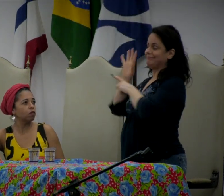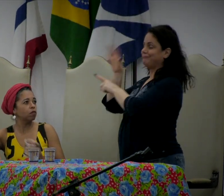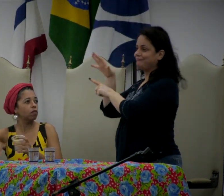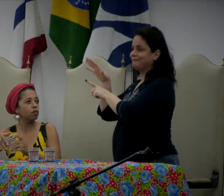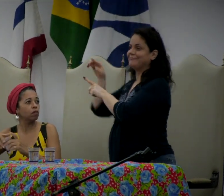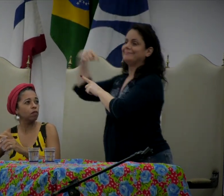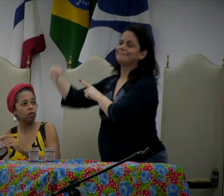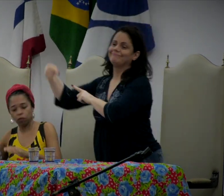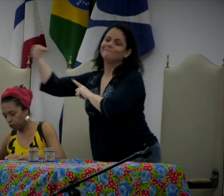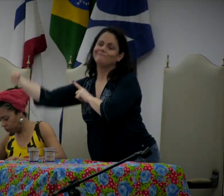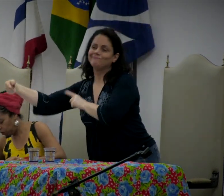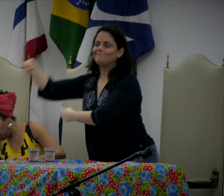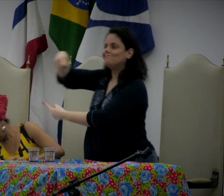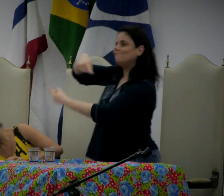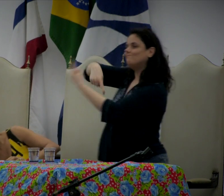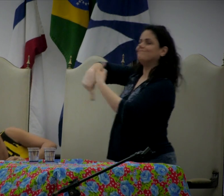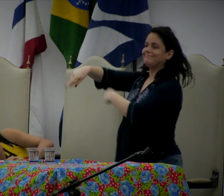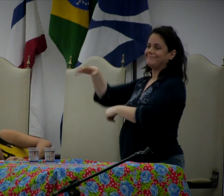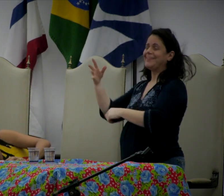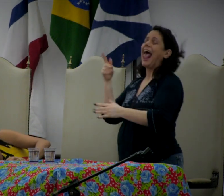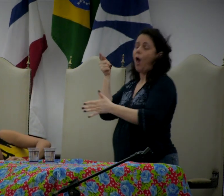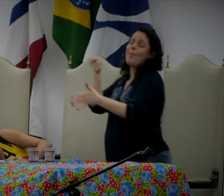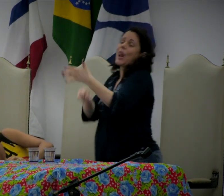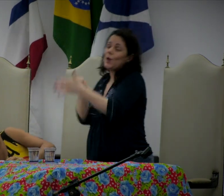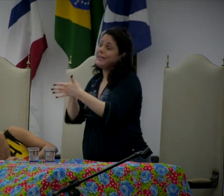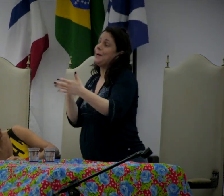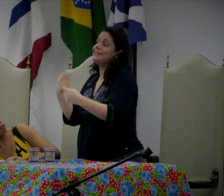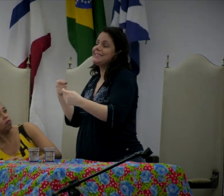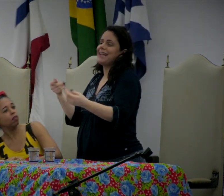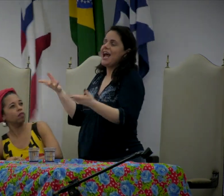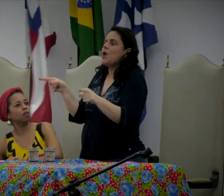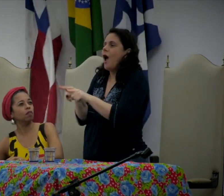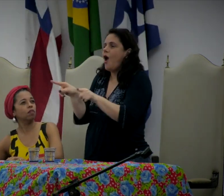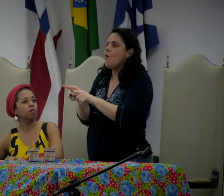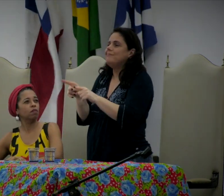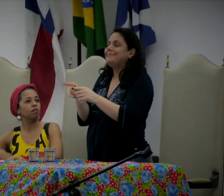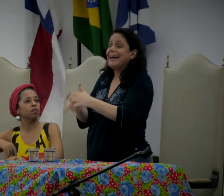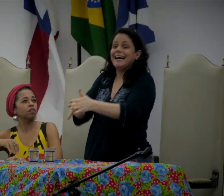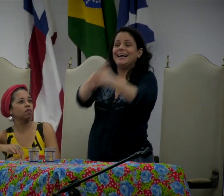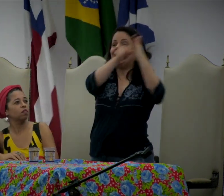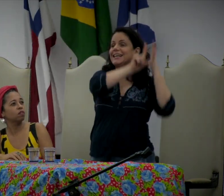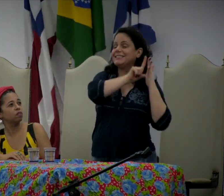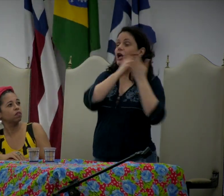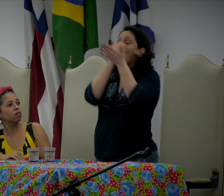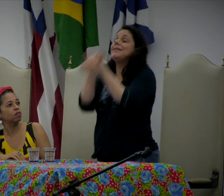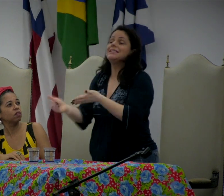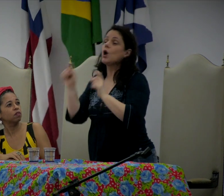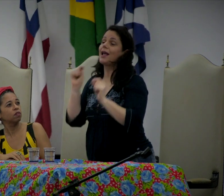esse conhecimento, elas já passaram por um médico que as influenciaram. E aí, é como